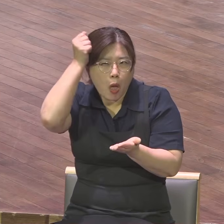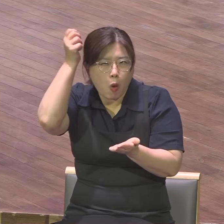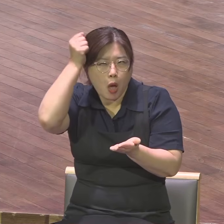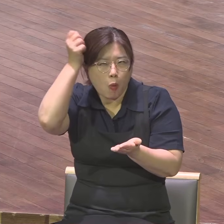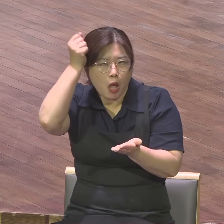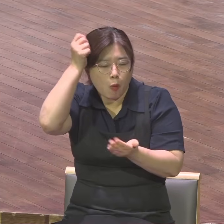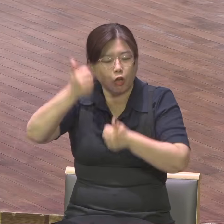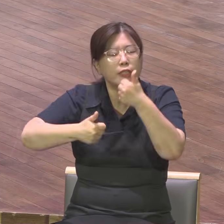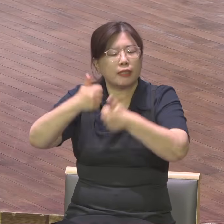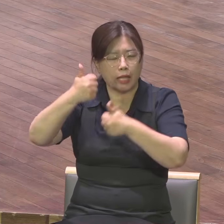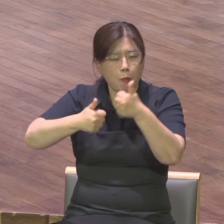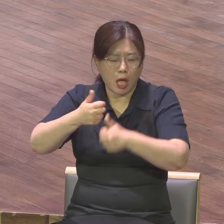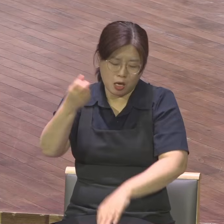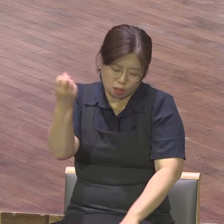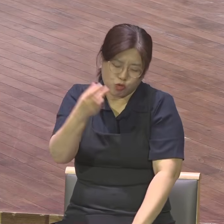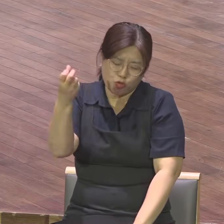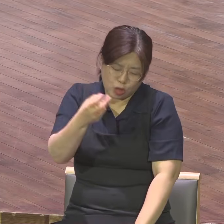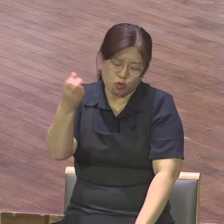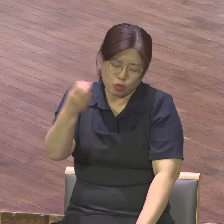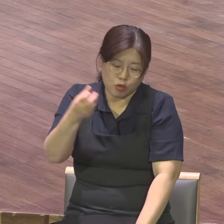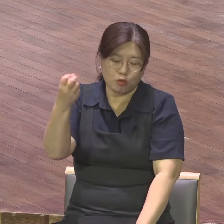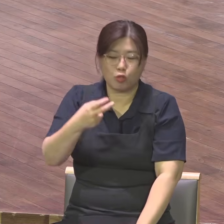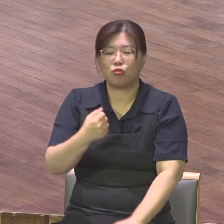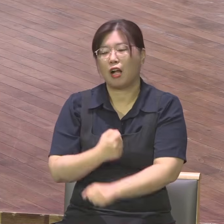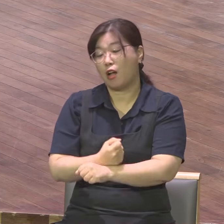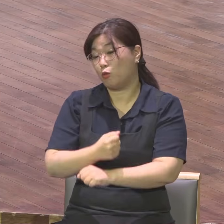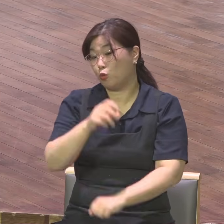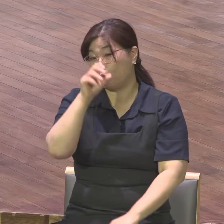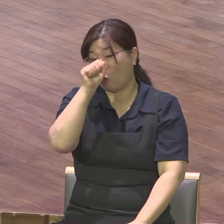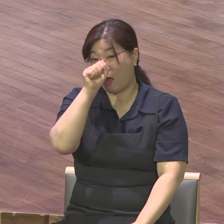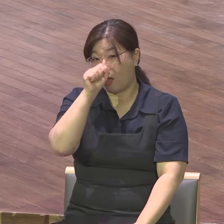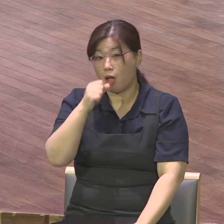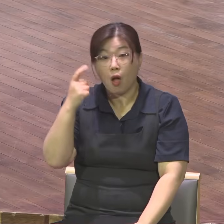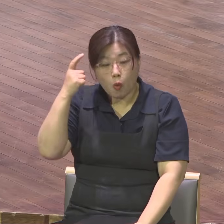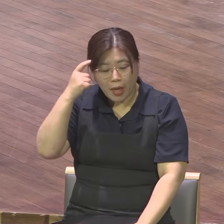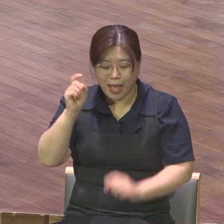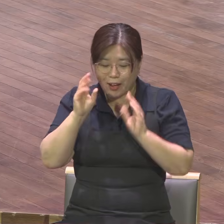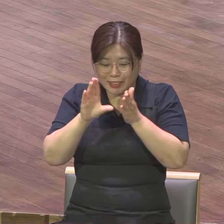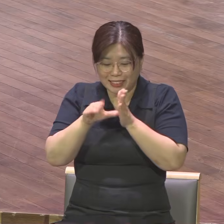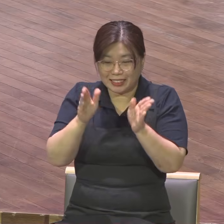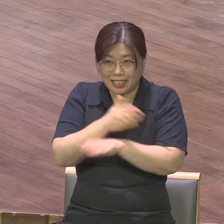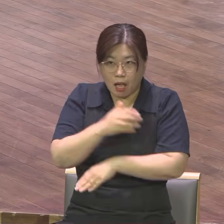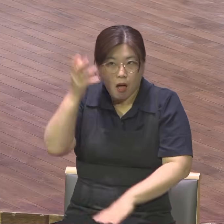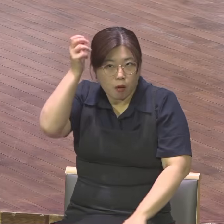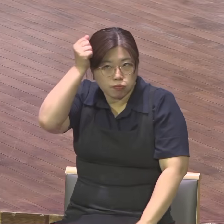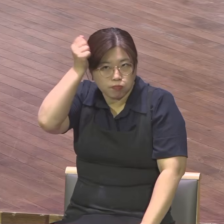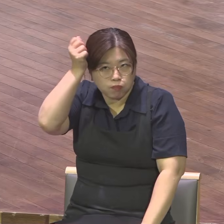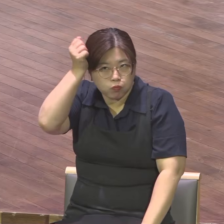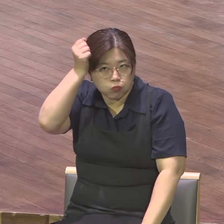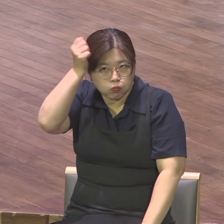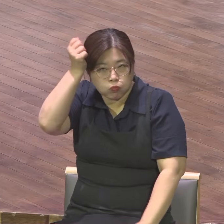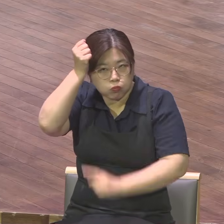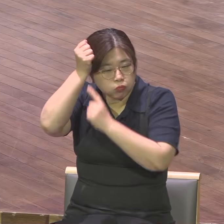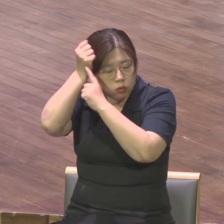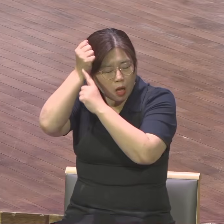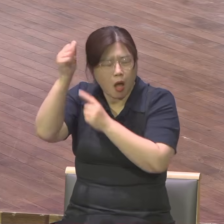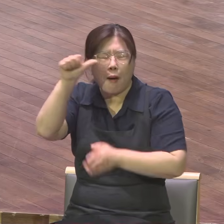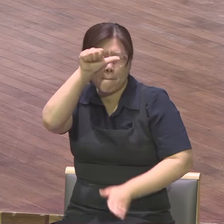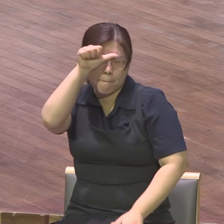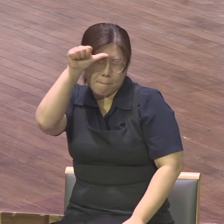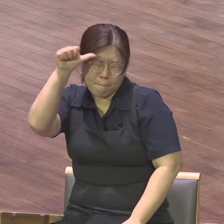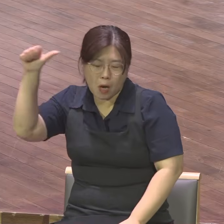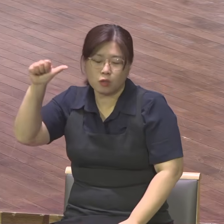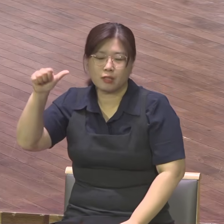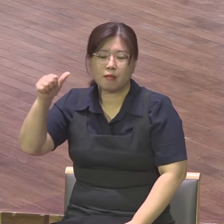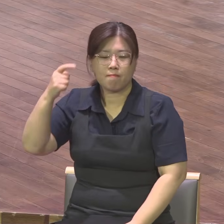암송회는 평생 그것이 영적 재산이 돼요. 그래서 잊을 수 없어. 어떤 문제가 사건이 왔을 때 우리가 찬송은